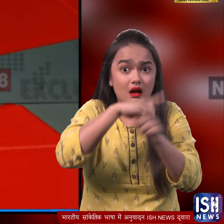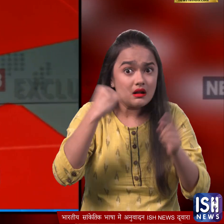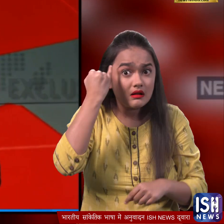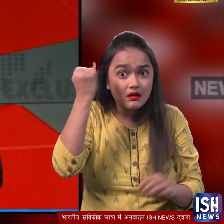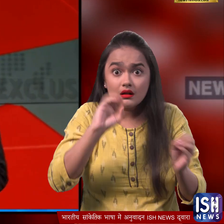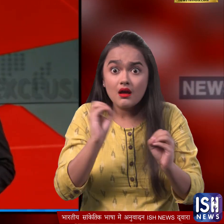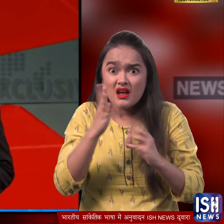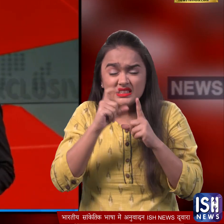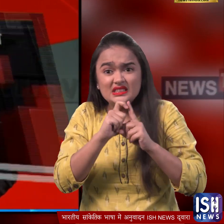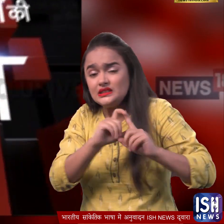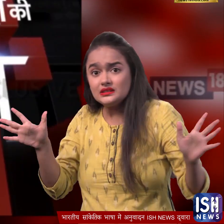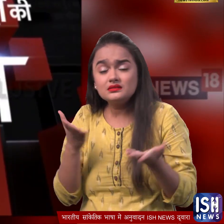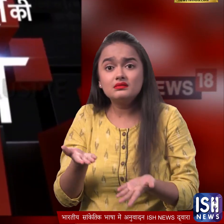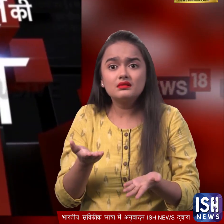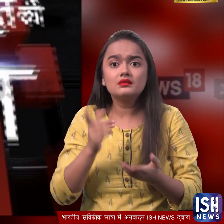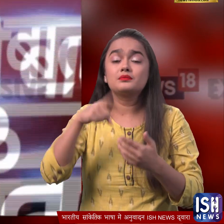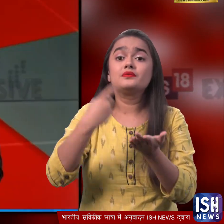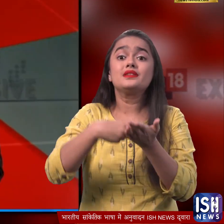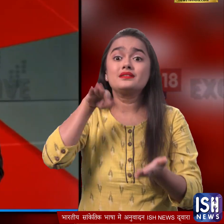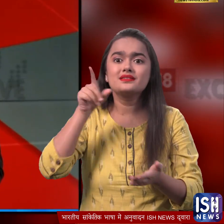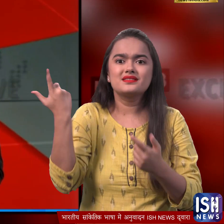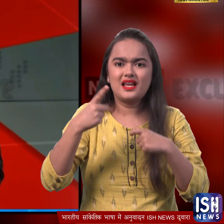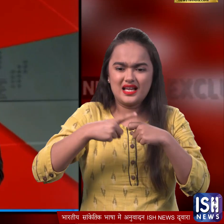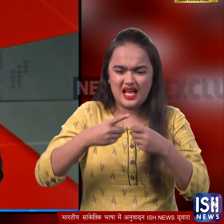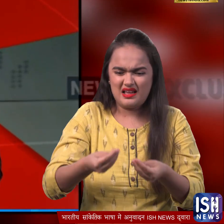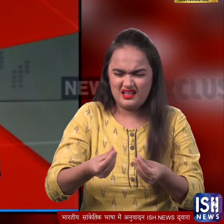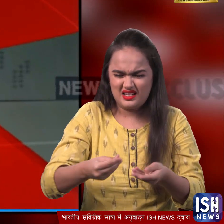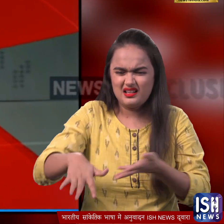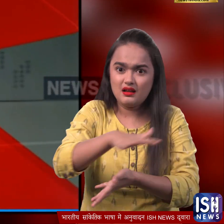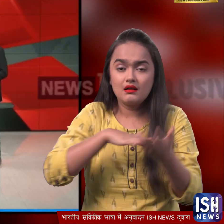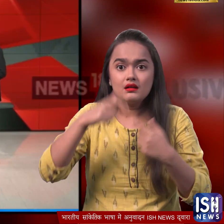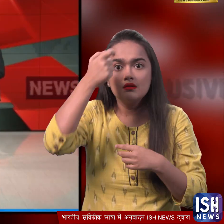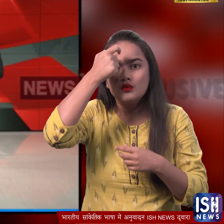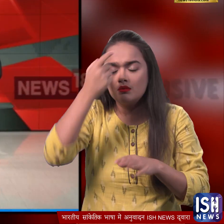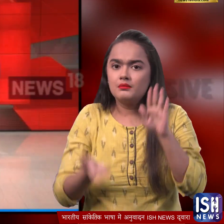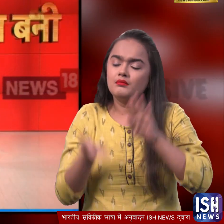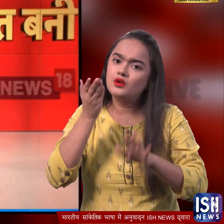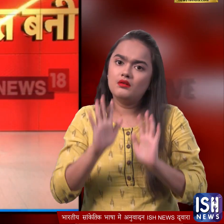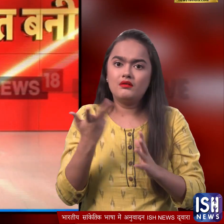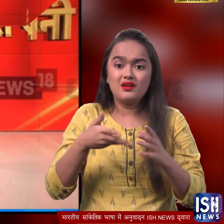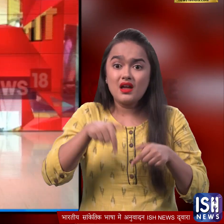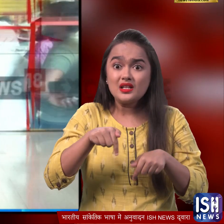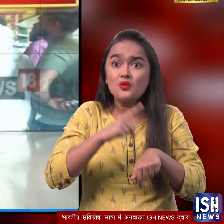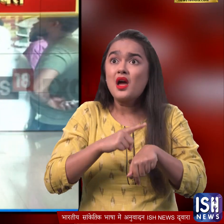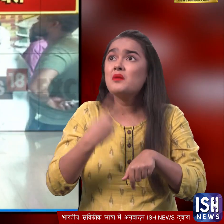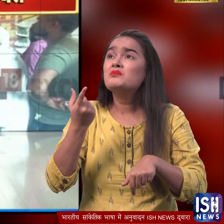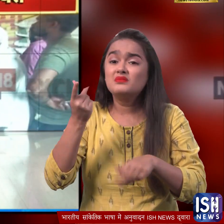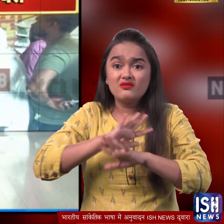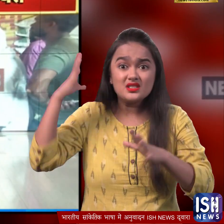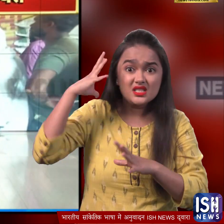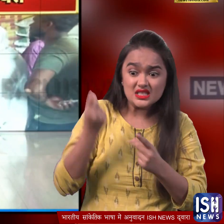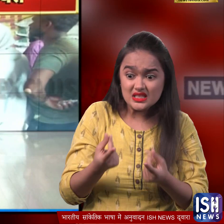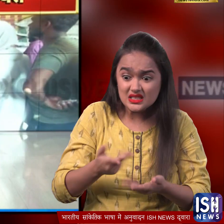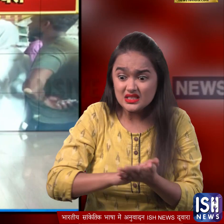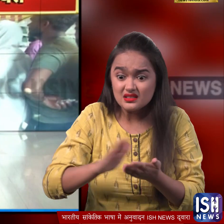इसका अंदाजा भी हम नहीं लगा सकते। राजस्थान में खाद की किल्लत ने किसानों की मुसीबत बढ़ा दी। रबी की फसल की बुआई का वक्त निकल न